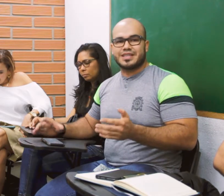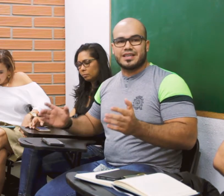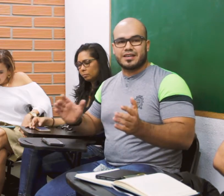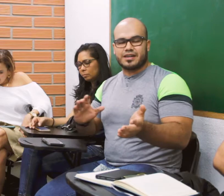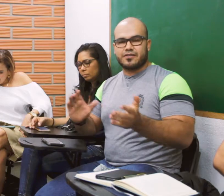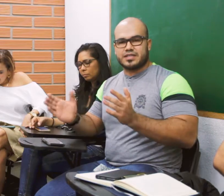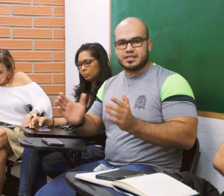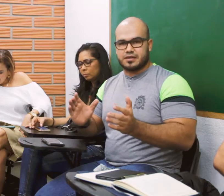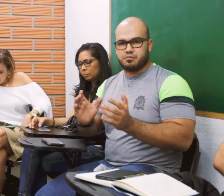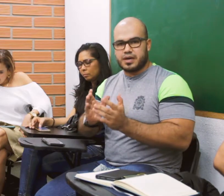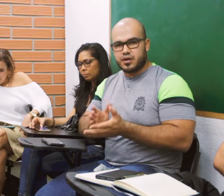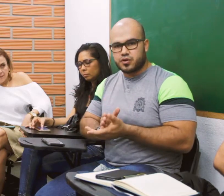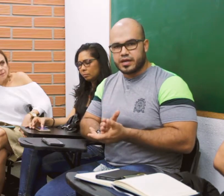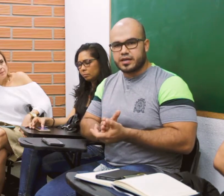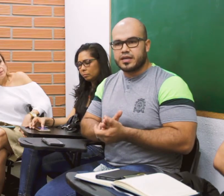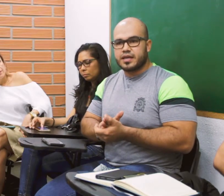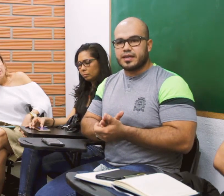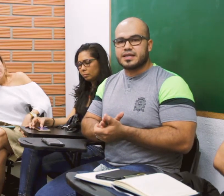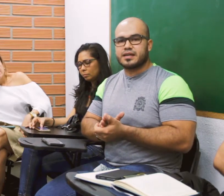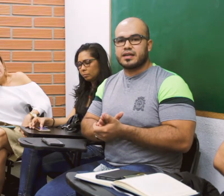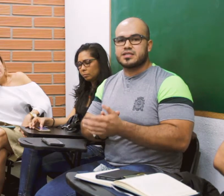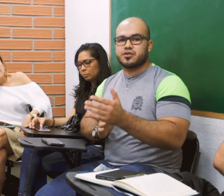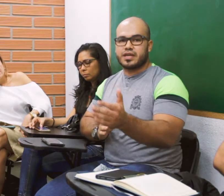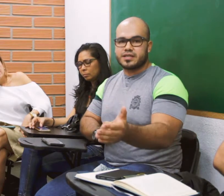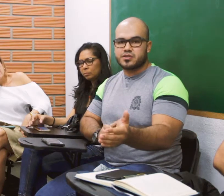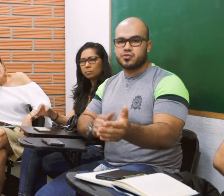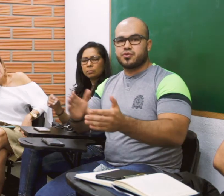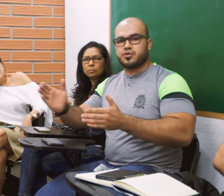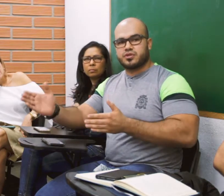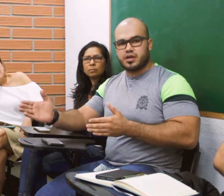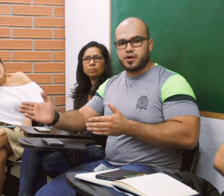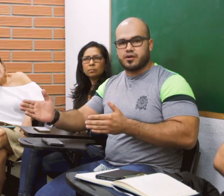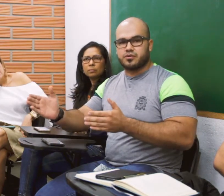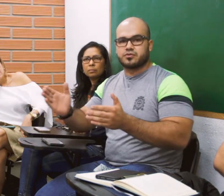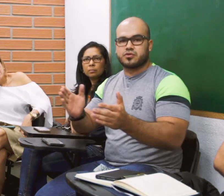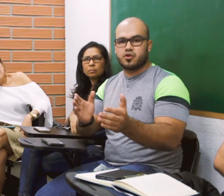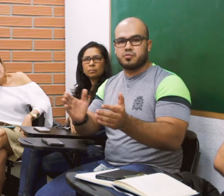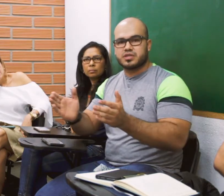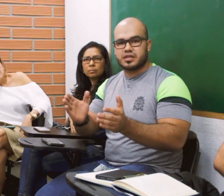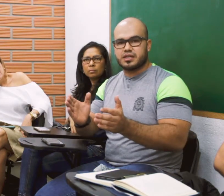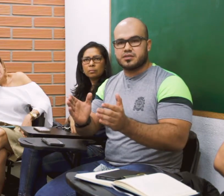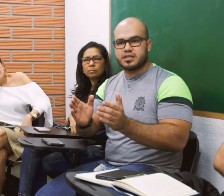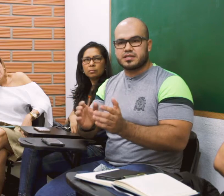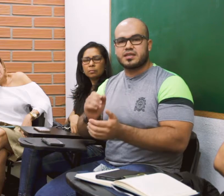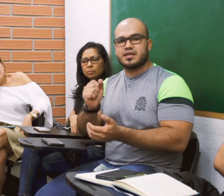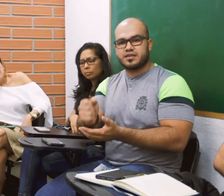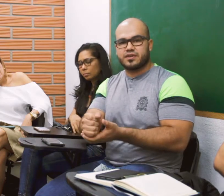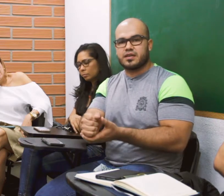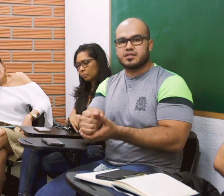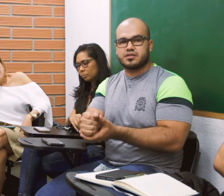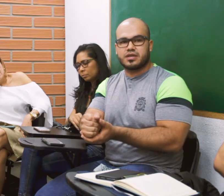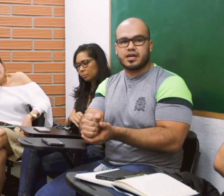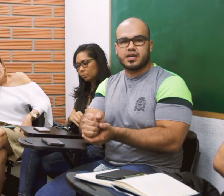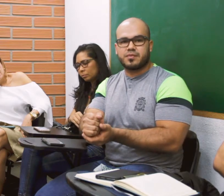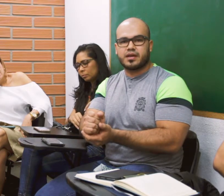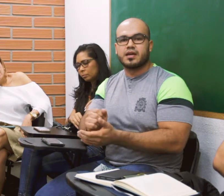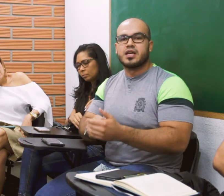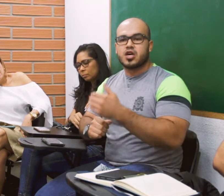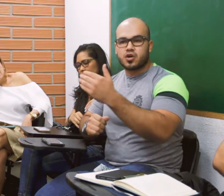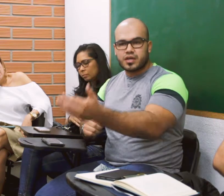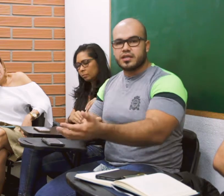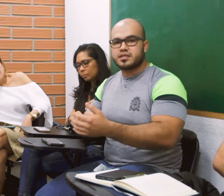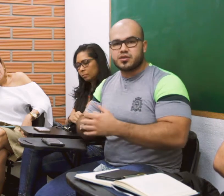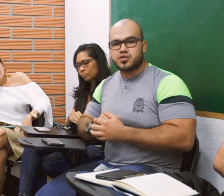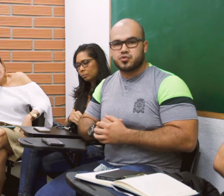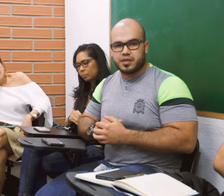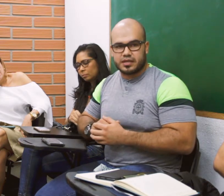monitoreados y revisar, valorar esa relación estudio-trabajo, cómo se relaciona en sí esa finalización académica